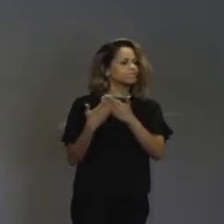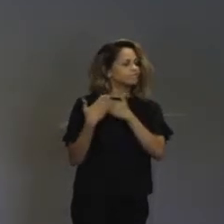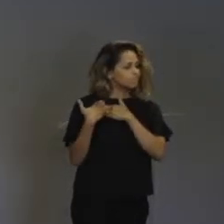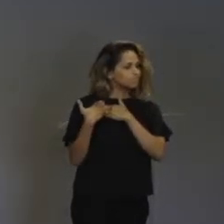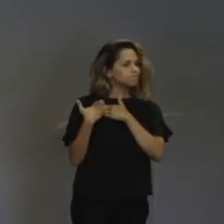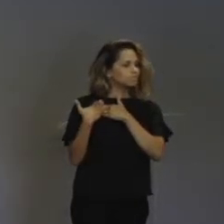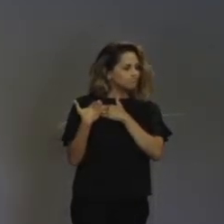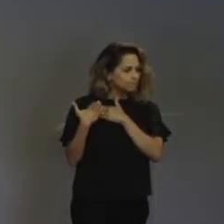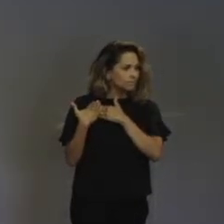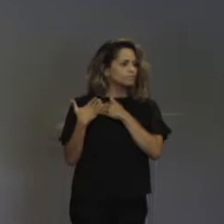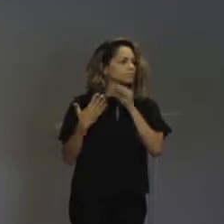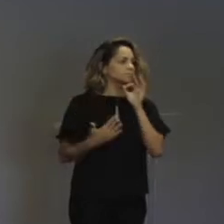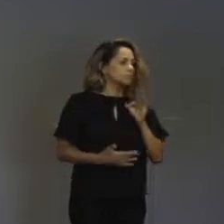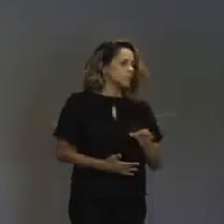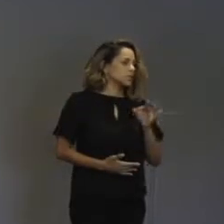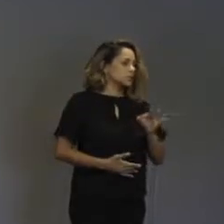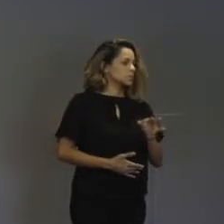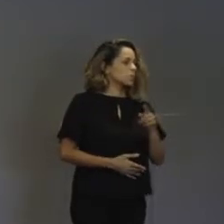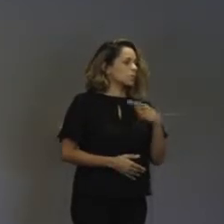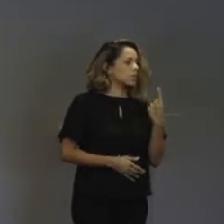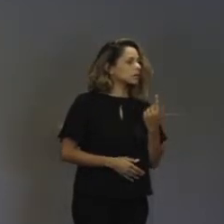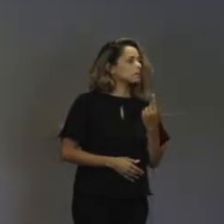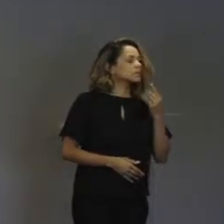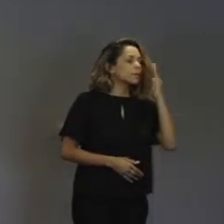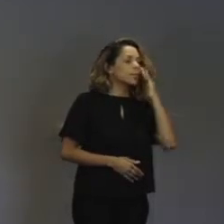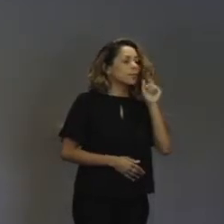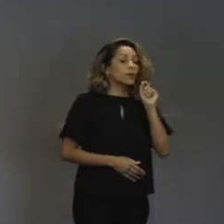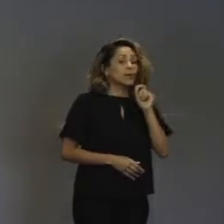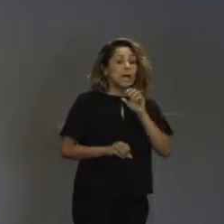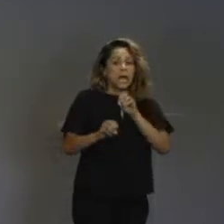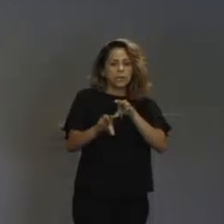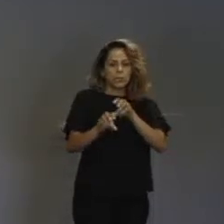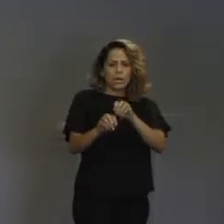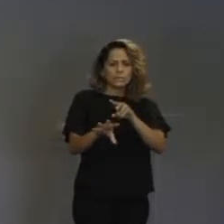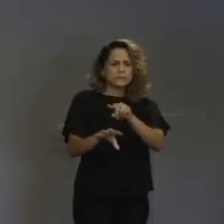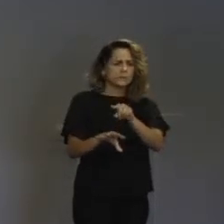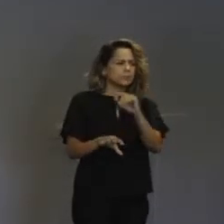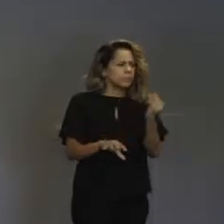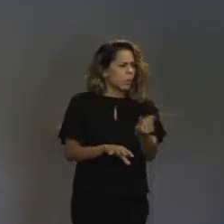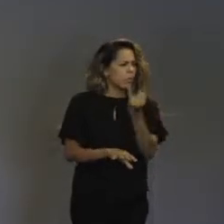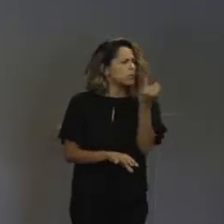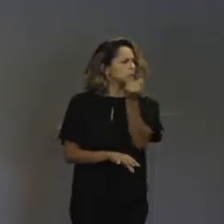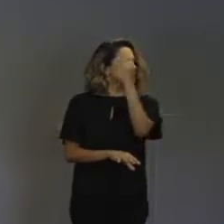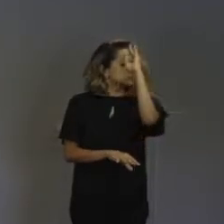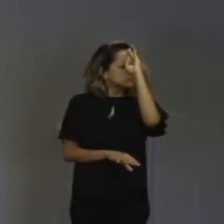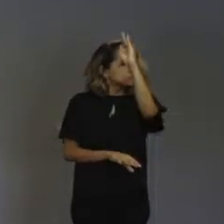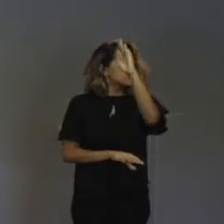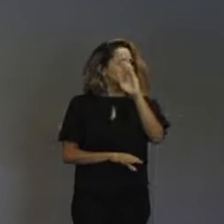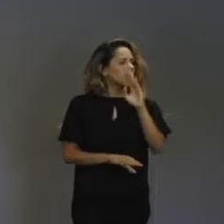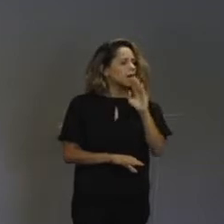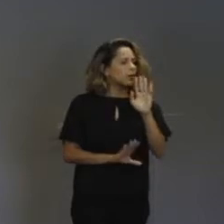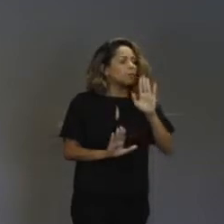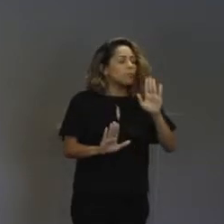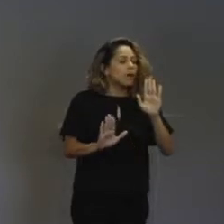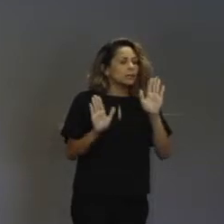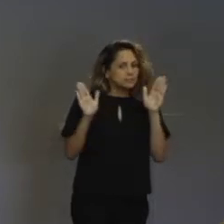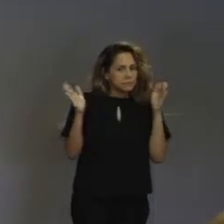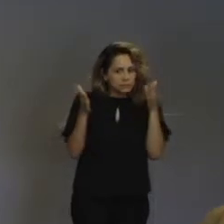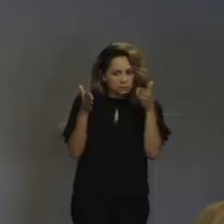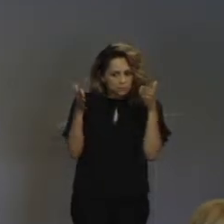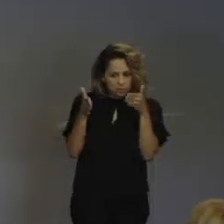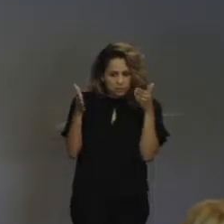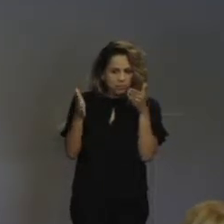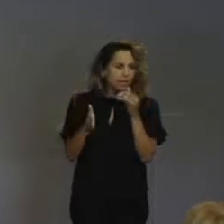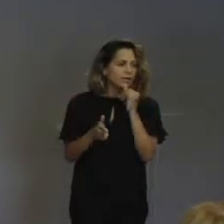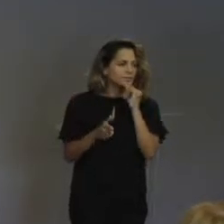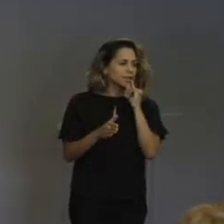mundo, sem educação não faz nada, a educação é tudo, todo mundo pensa isso, né? E, às vezes, a gente fica muito centrado em